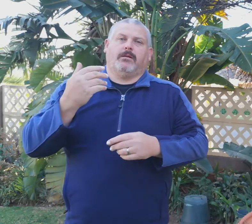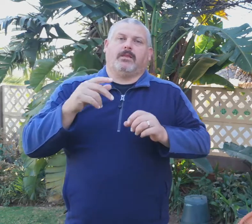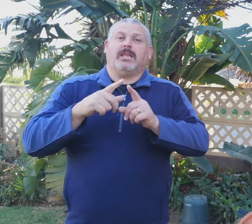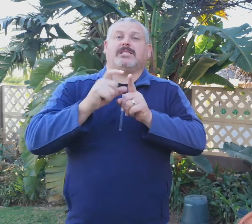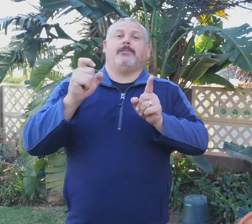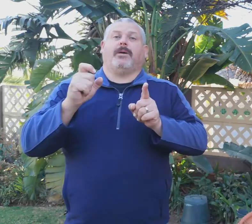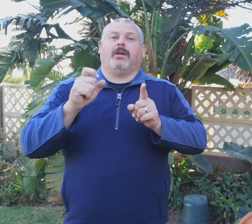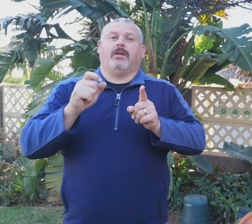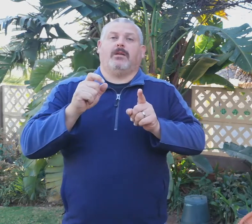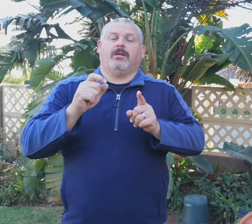December